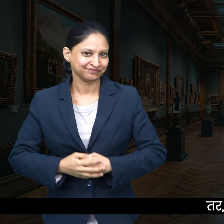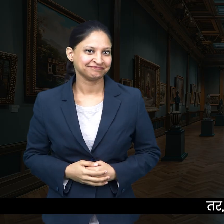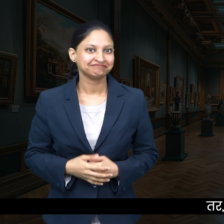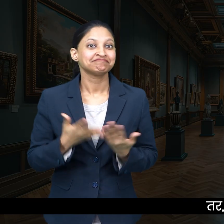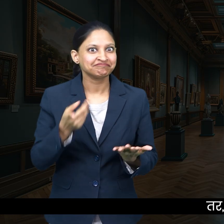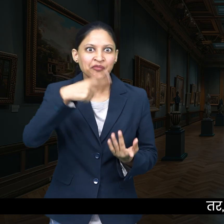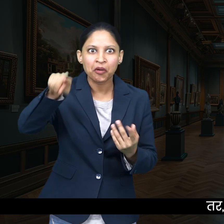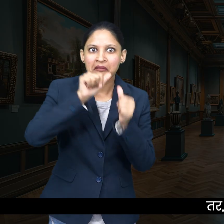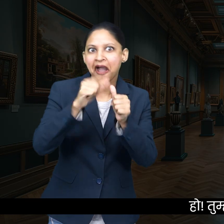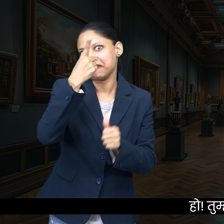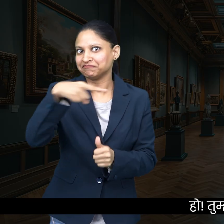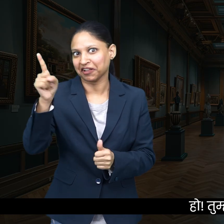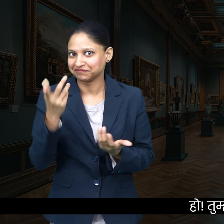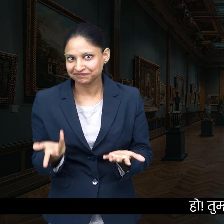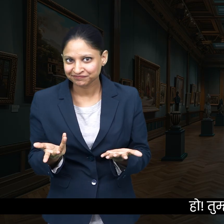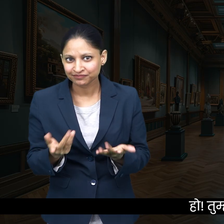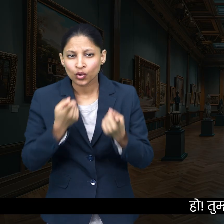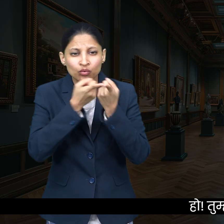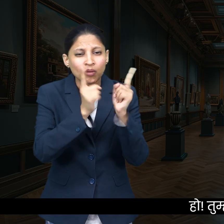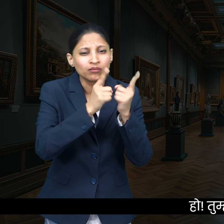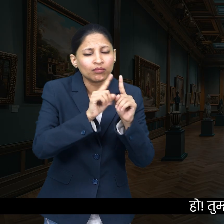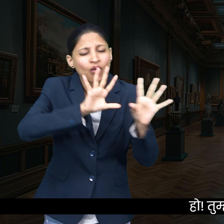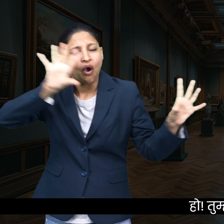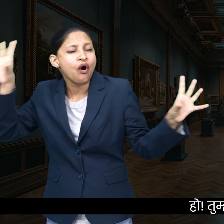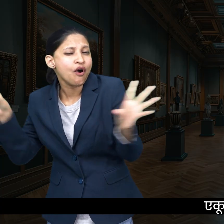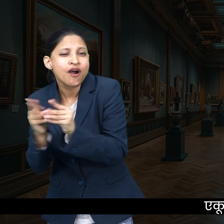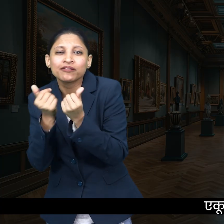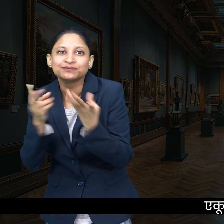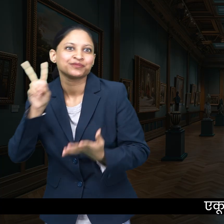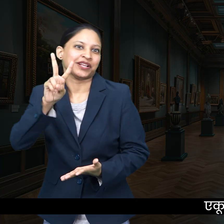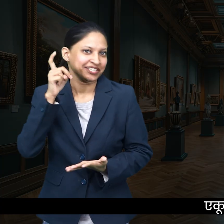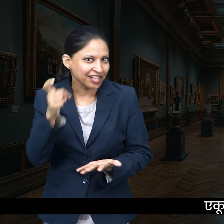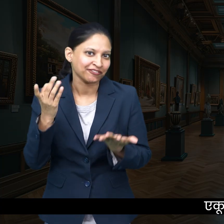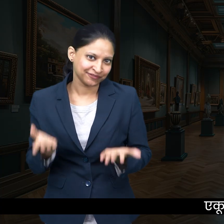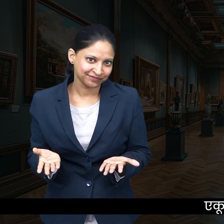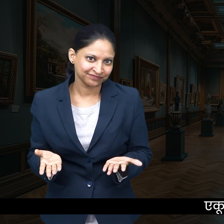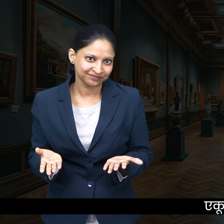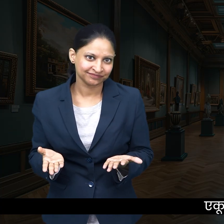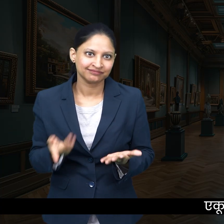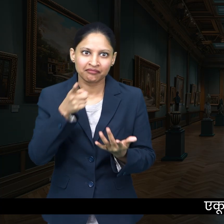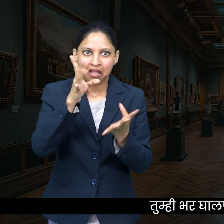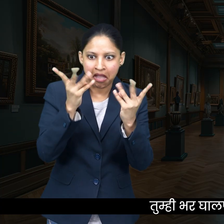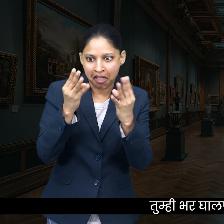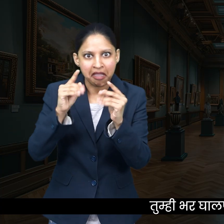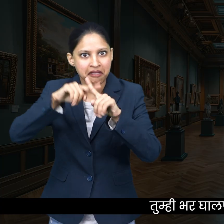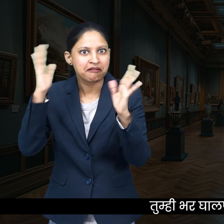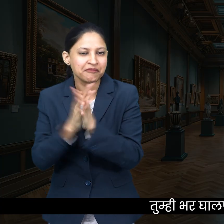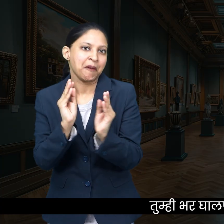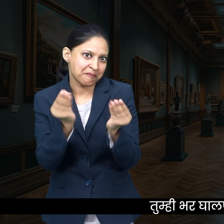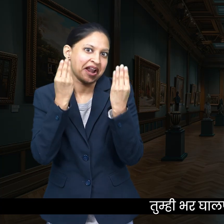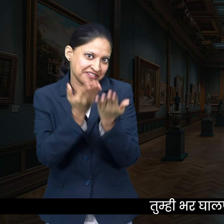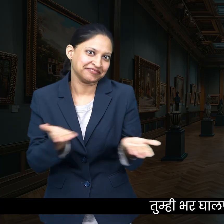बरोबर 27. हो, तुम्ही बरोबर आहात. एकूण 27 खोल्या. तुम्ही